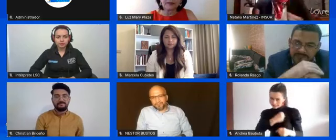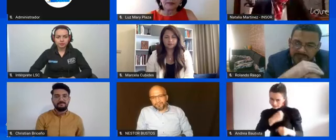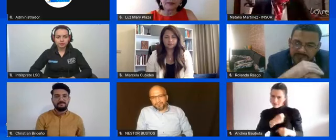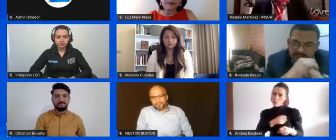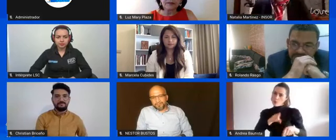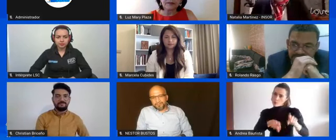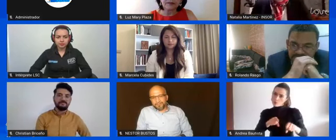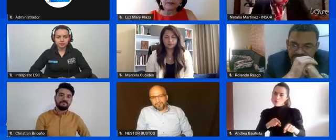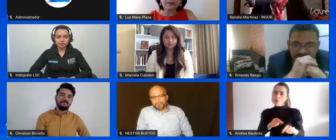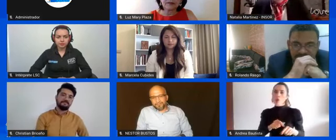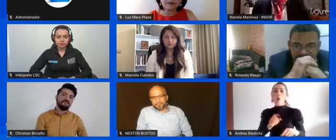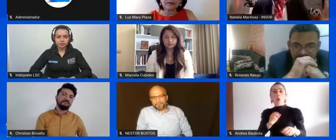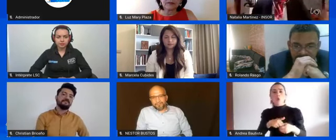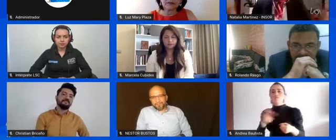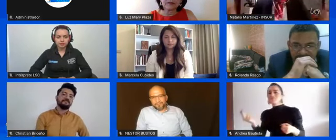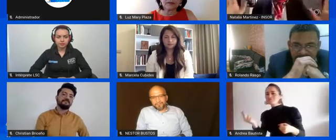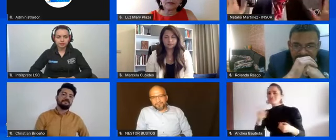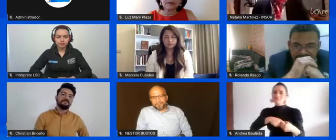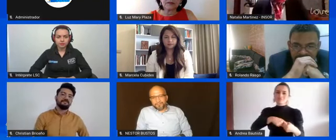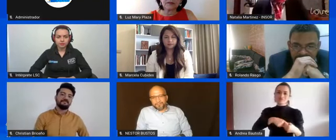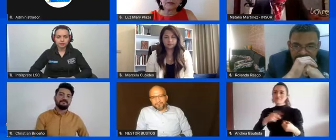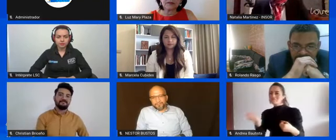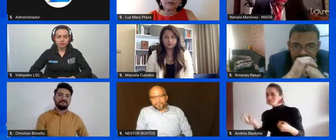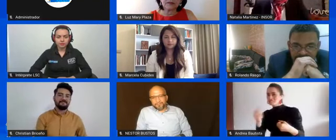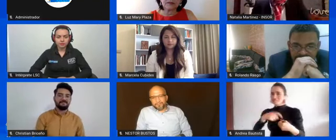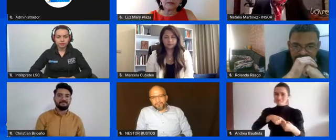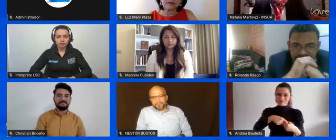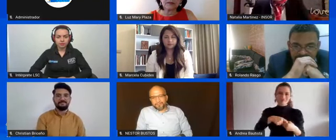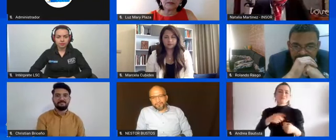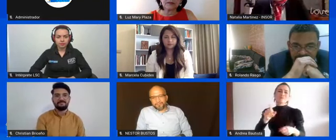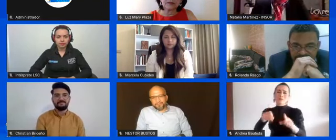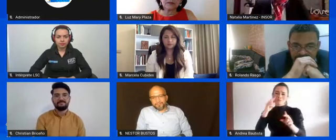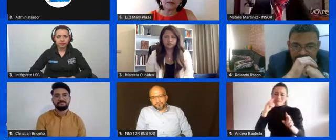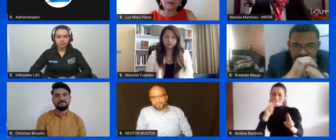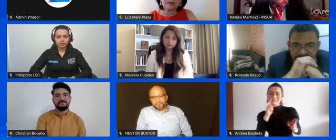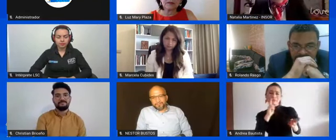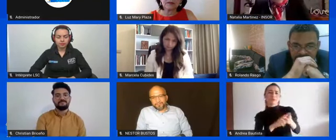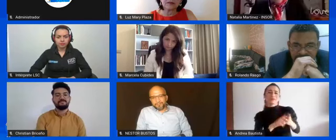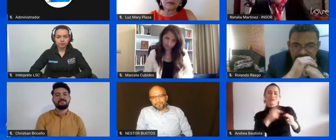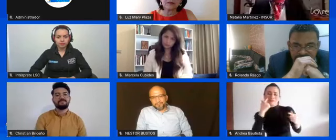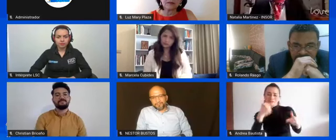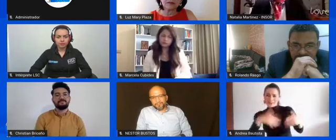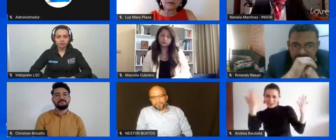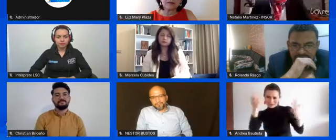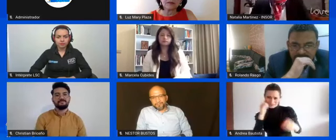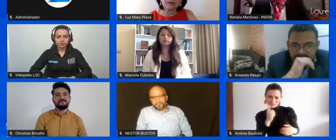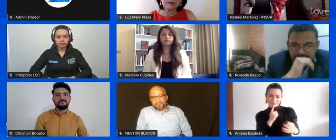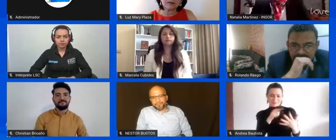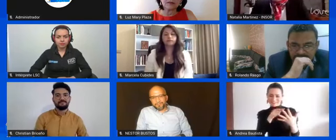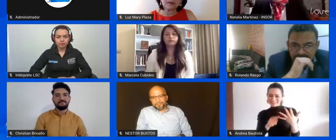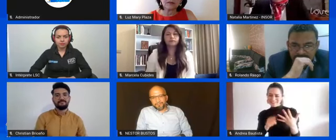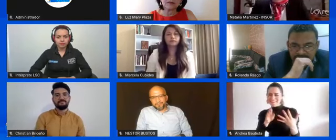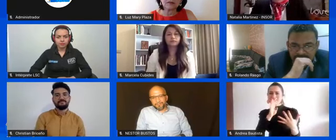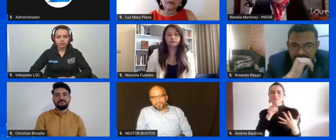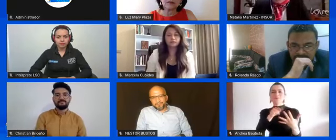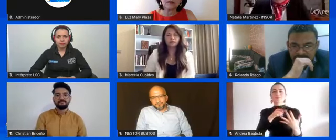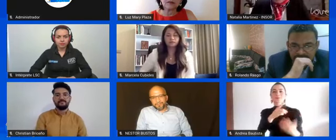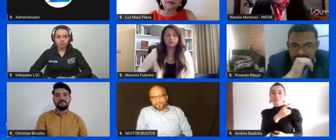y venido del instituto, aunque muchos de ustedes también ya los conocen porque son en sí mismos muy famosos. Nos acompaña Rolando